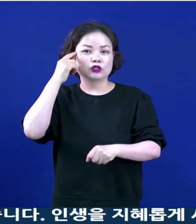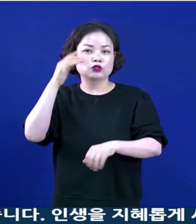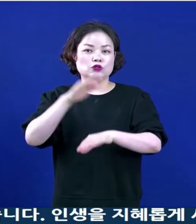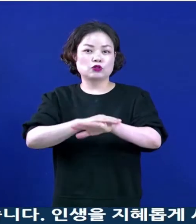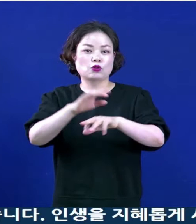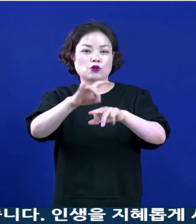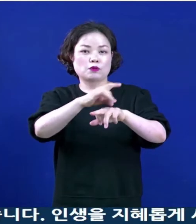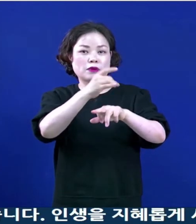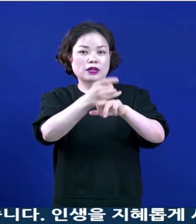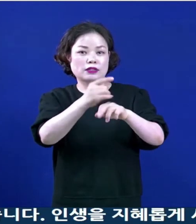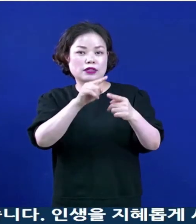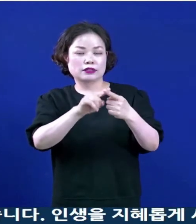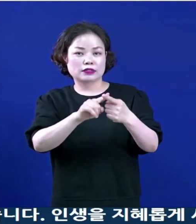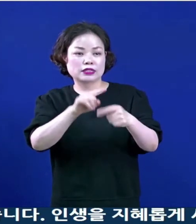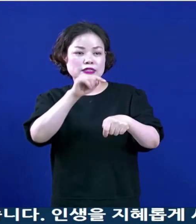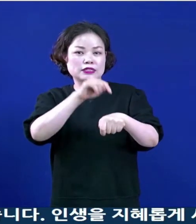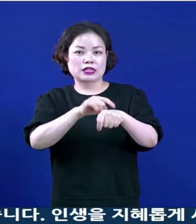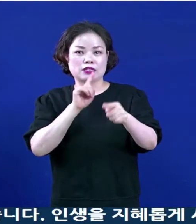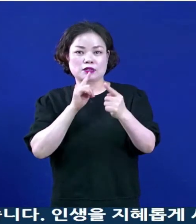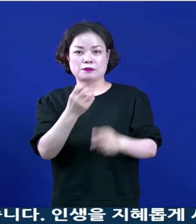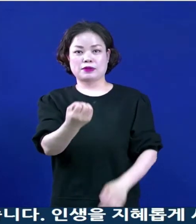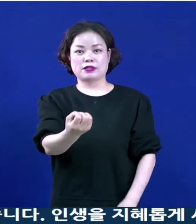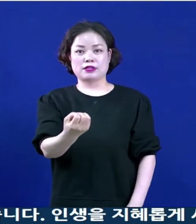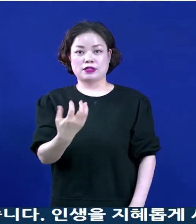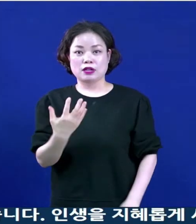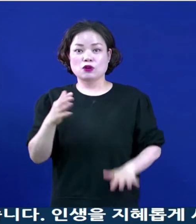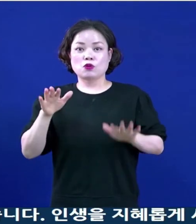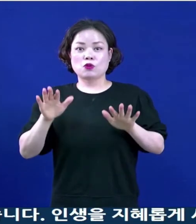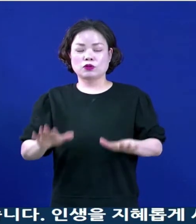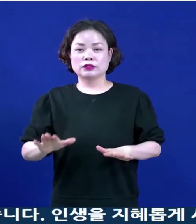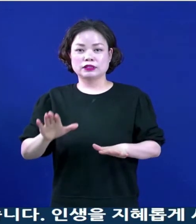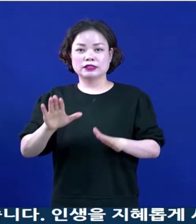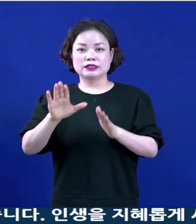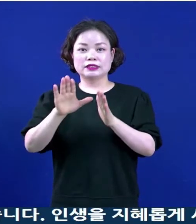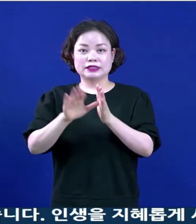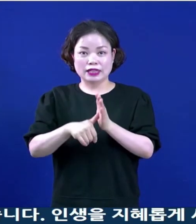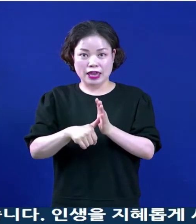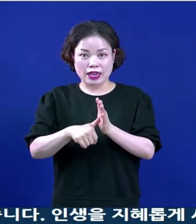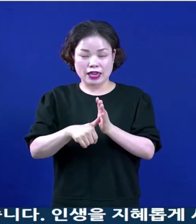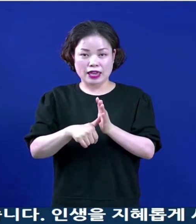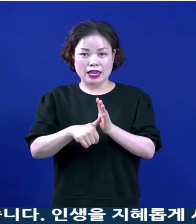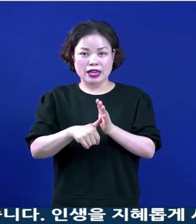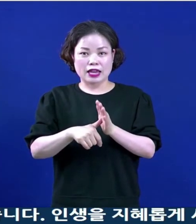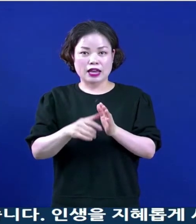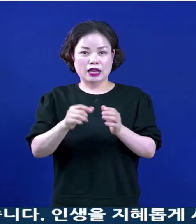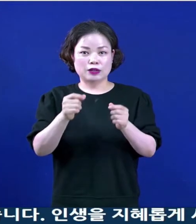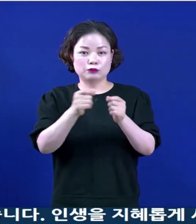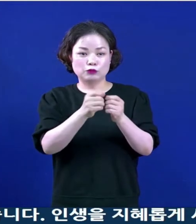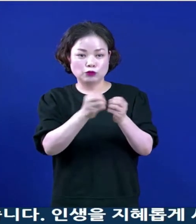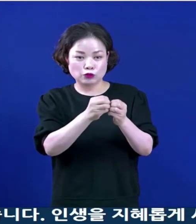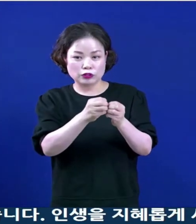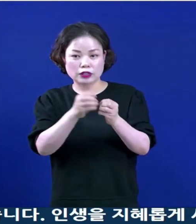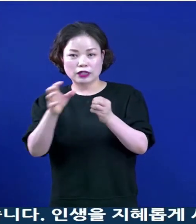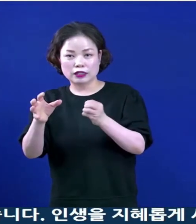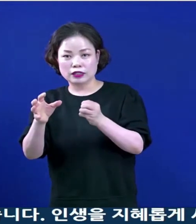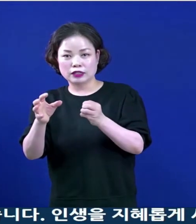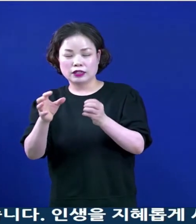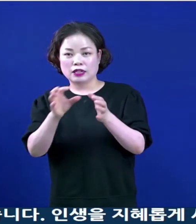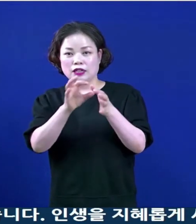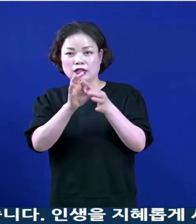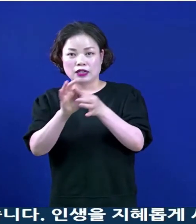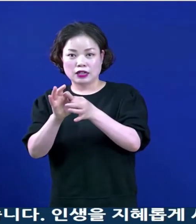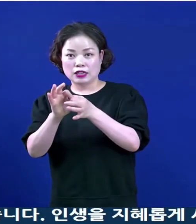시간에 대해서 말씀하고 있습니다. 오늘은 때라고 하는 말을 한 문장의 앞부분에 하나